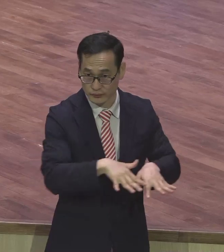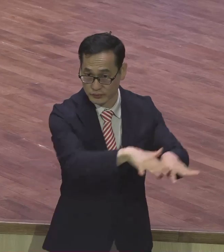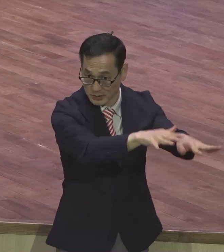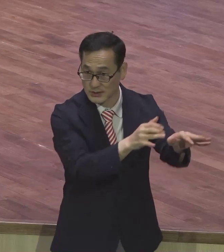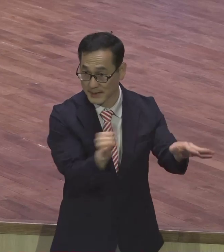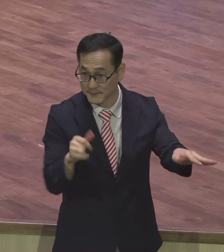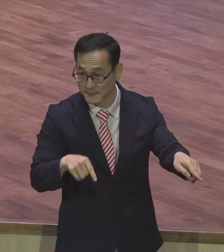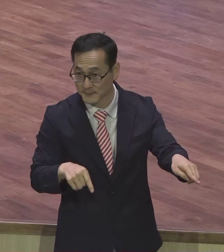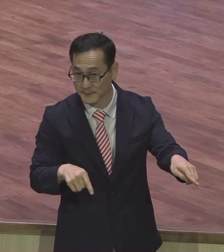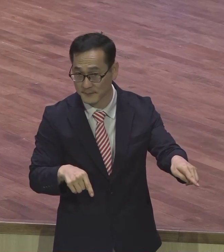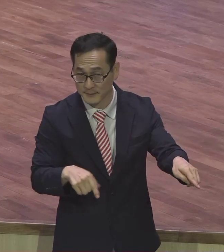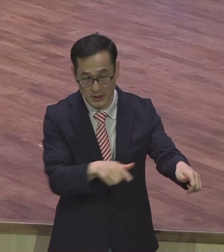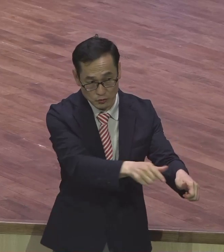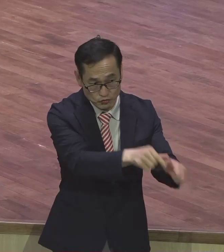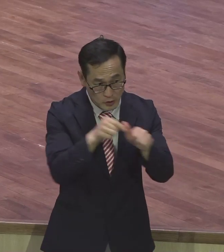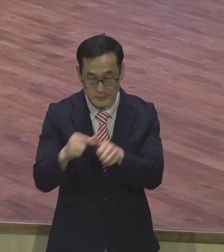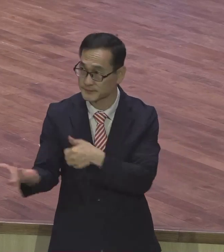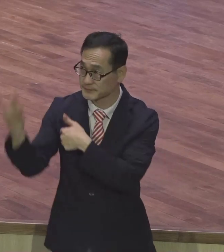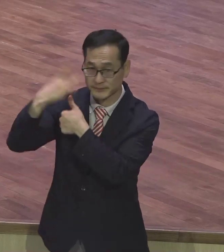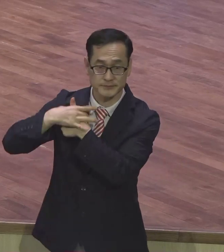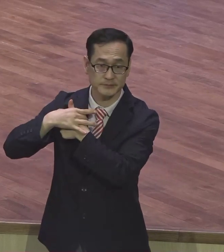하나님의 소원이 담겨져 있어요.